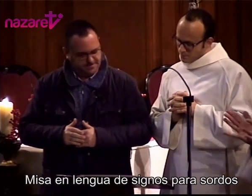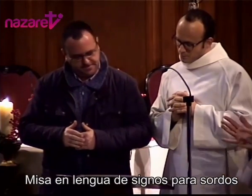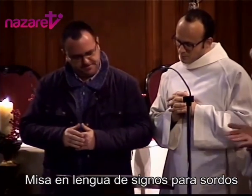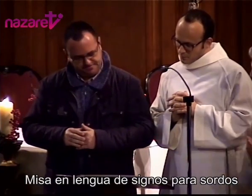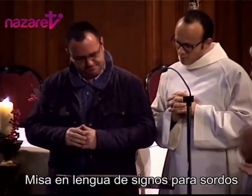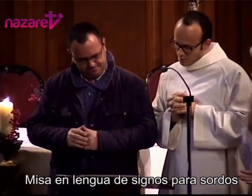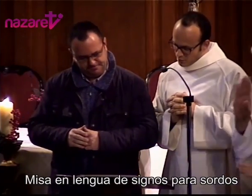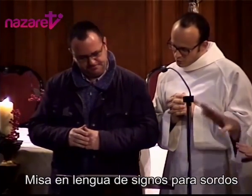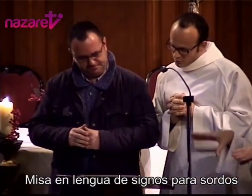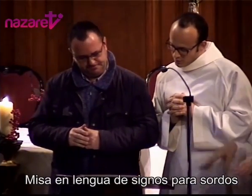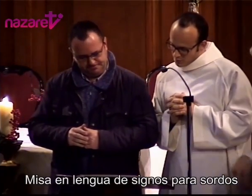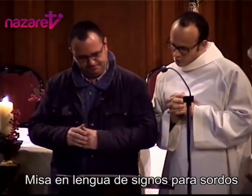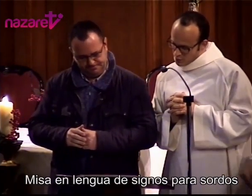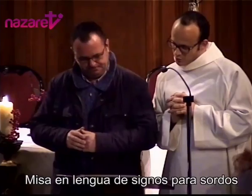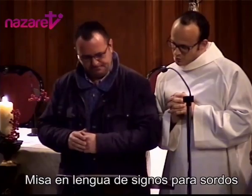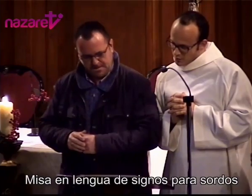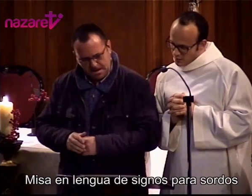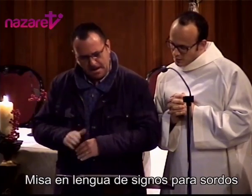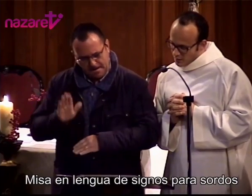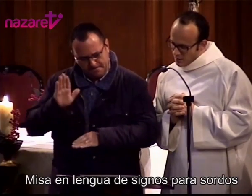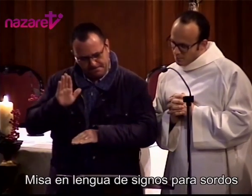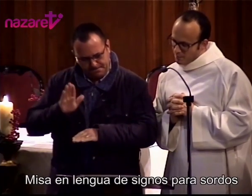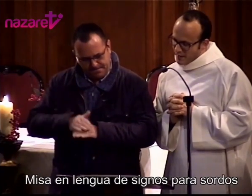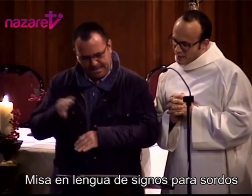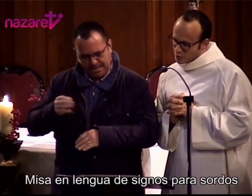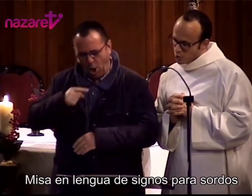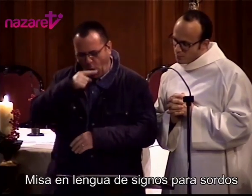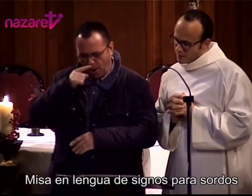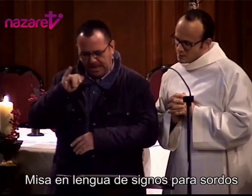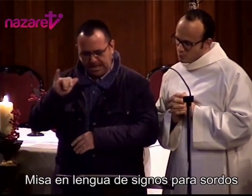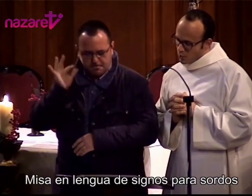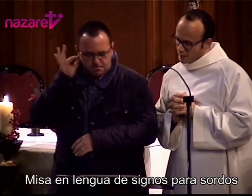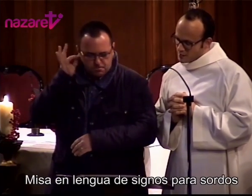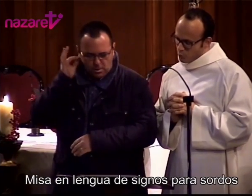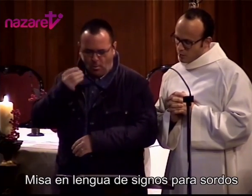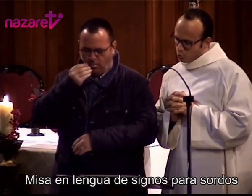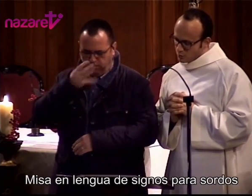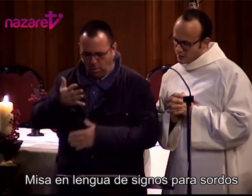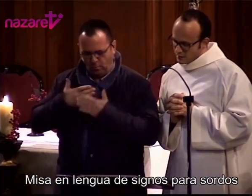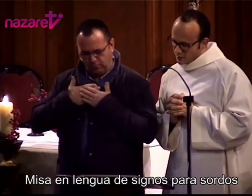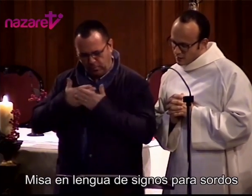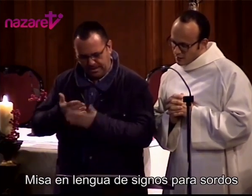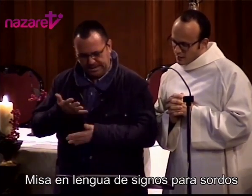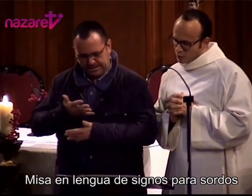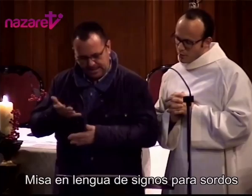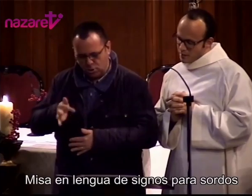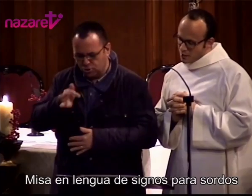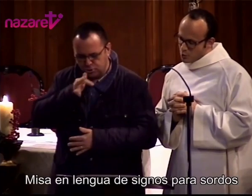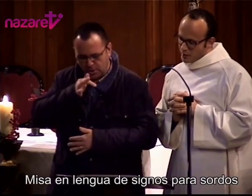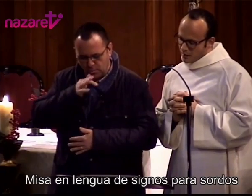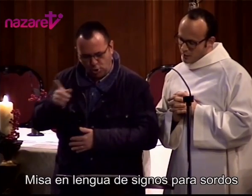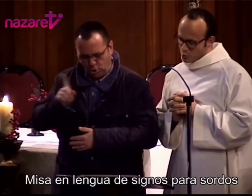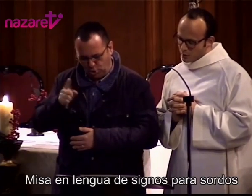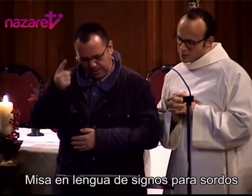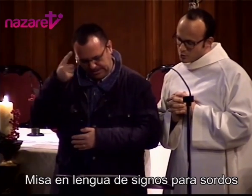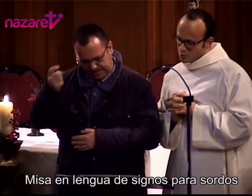Jesús, Hijo de Dios, escúchanos. Para que los hombres y mujeres de buena voluntad que todavía no